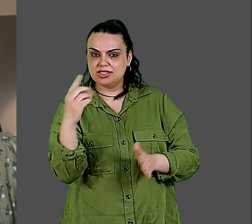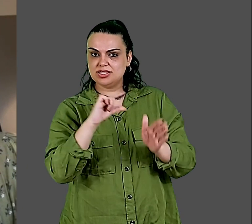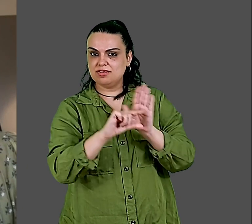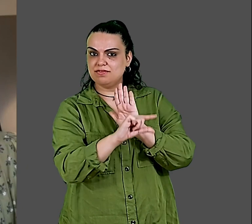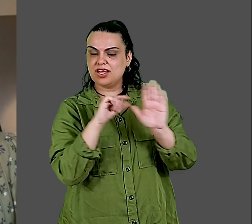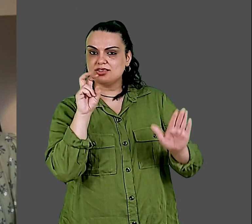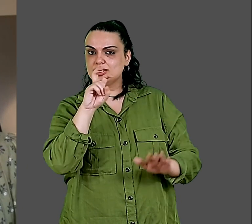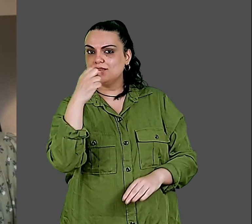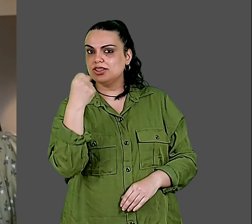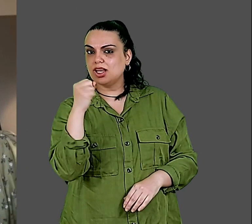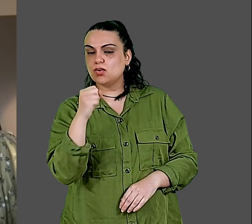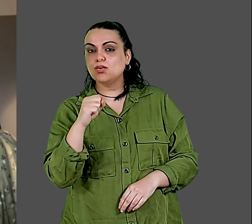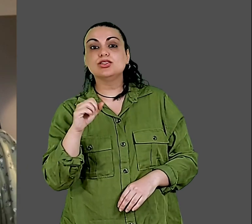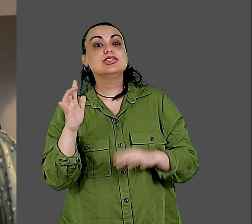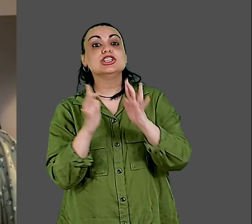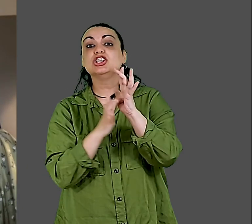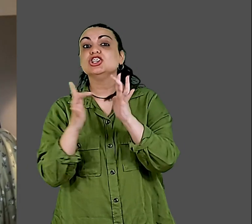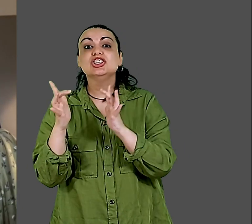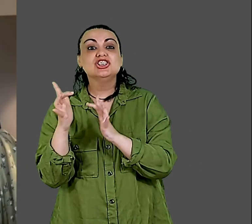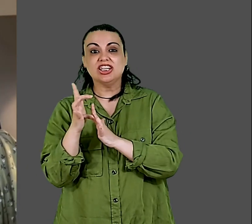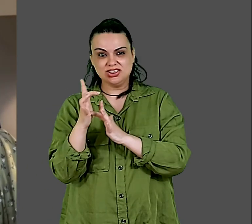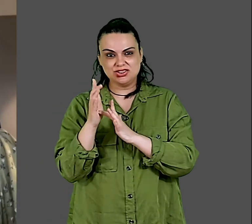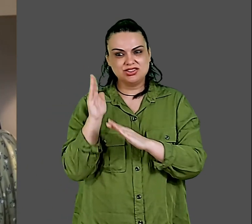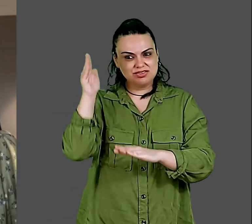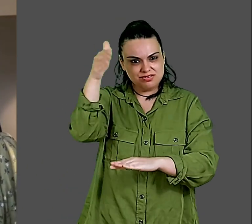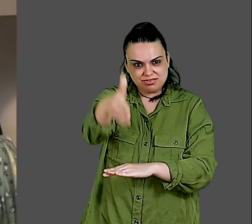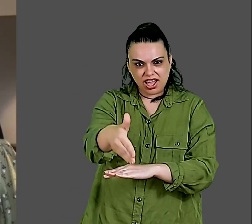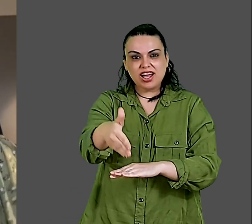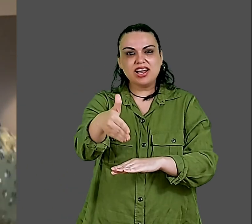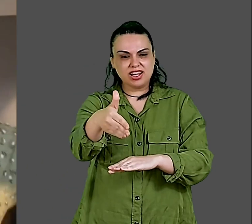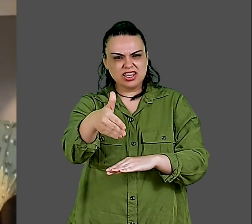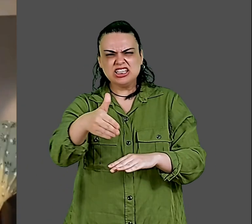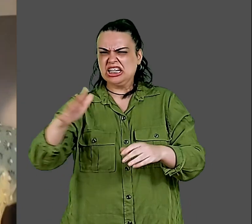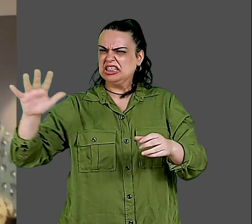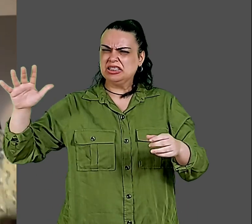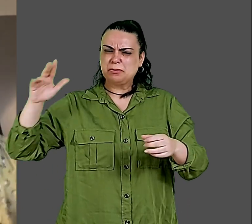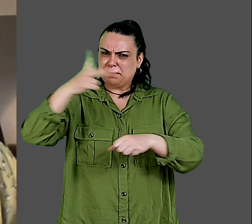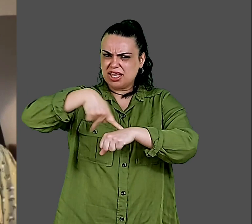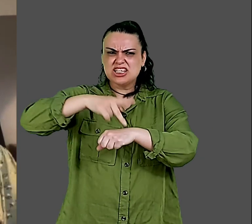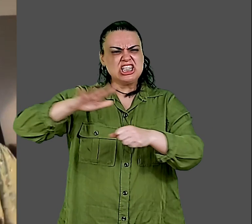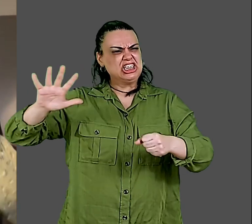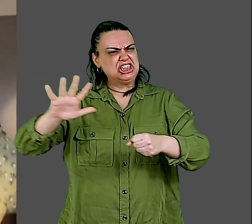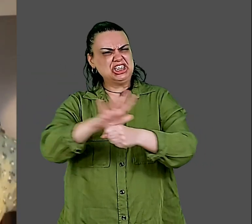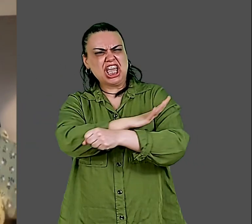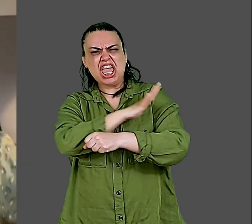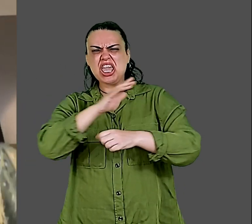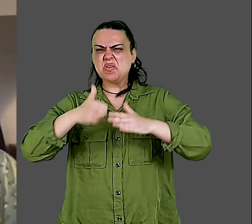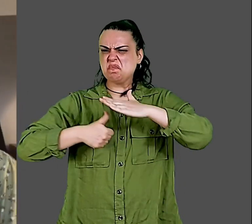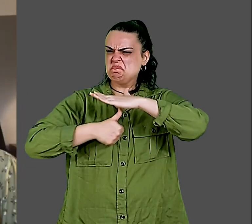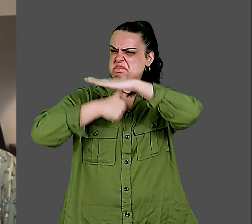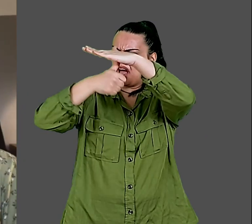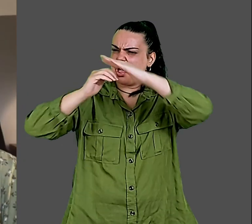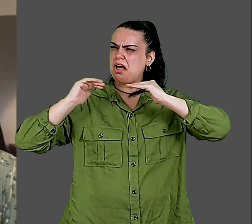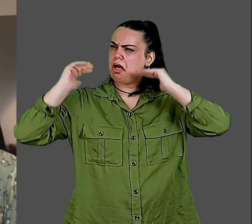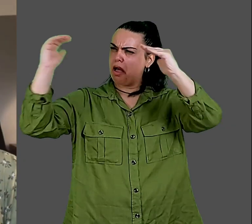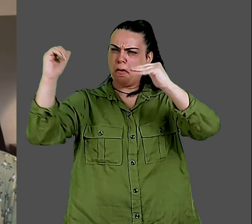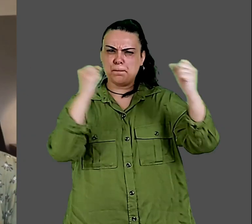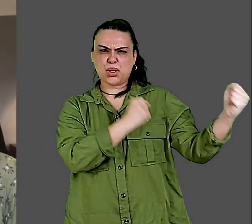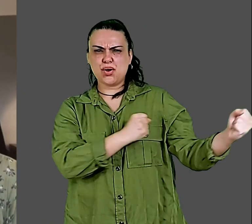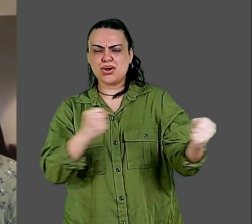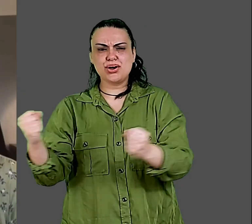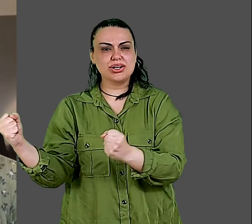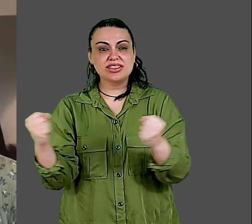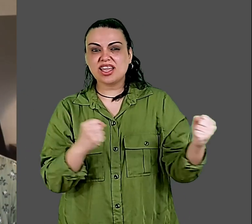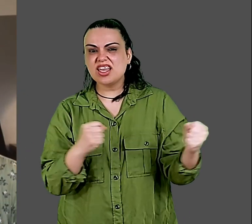verso 58, quando Jesus vai ministrar na sua pátria, munido de todo poder, revestido de